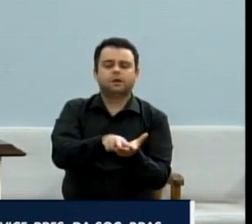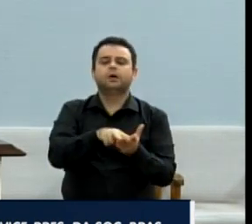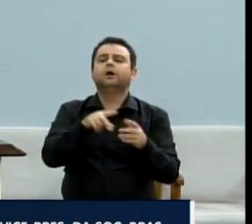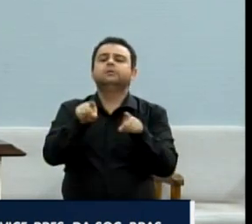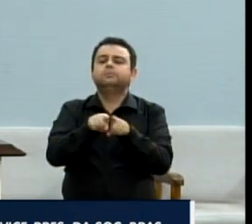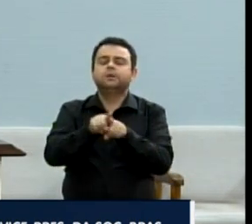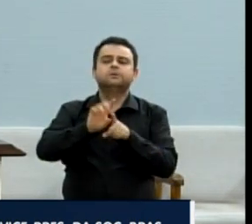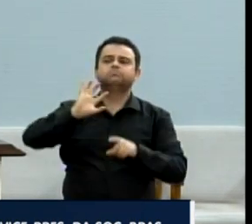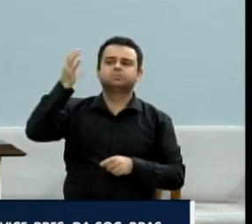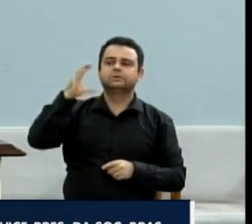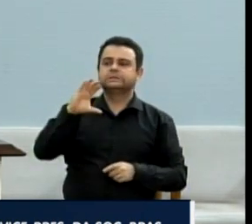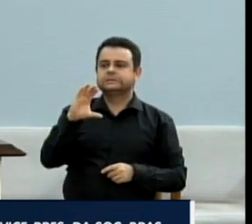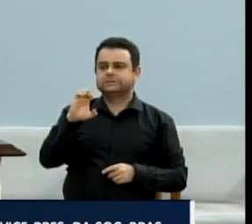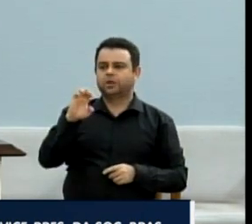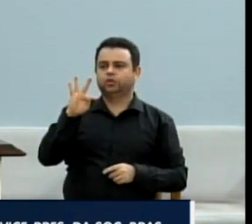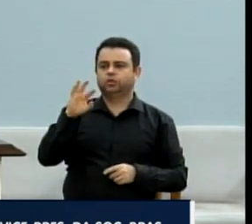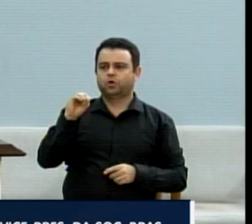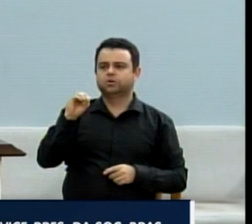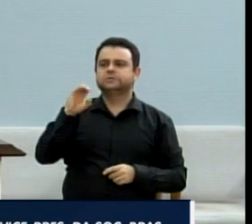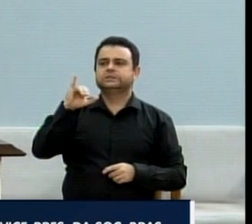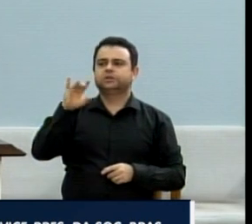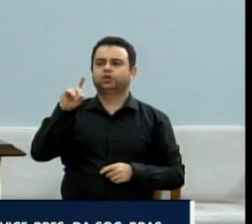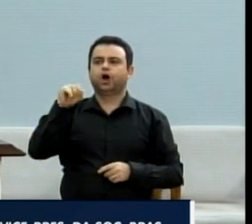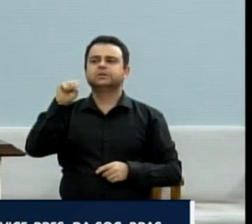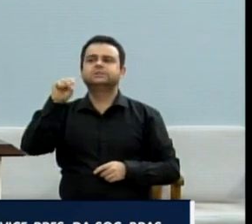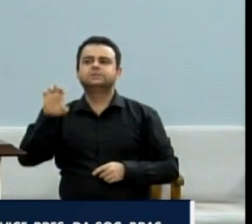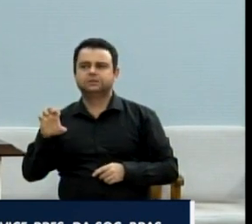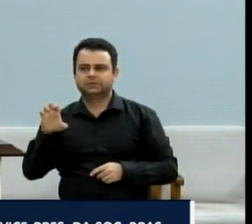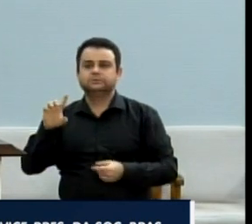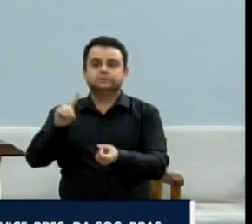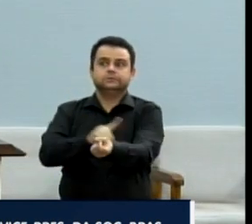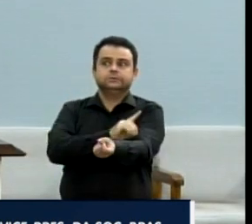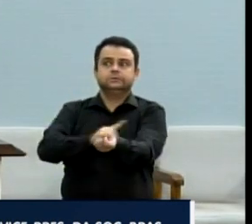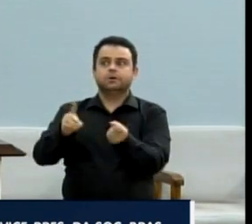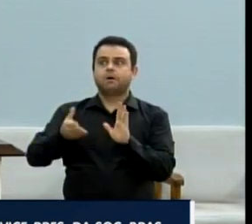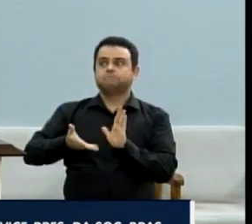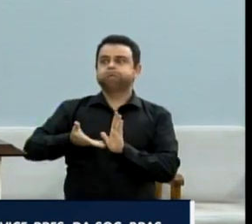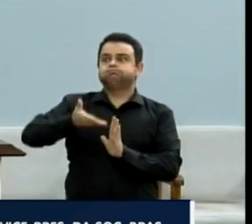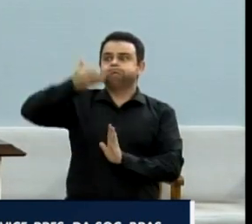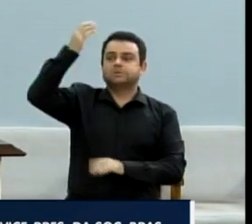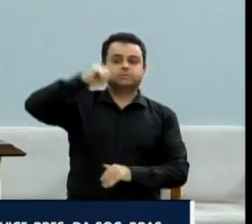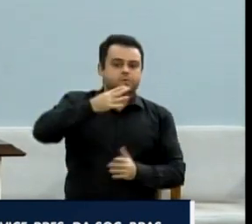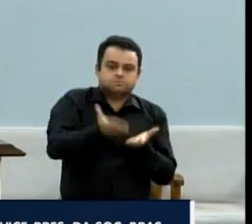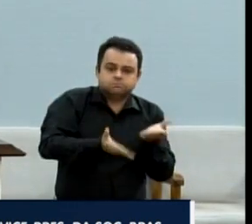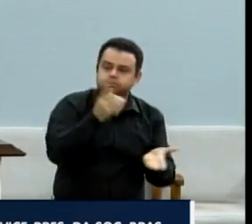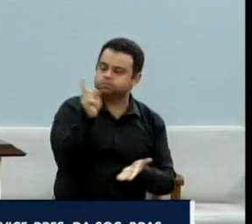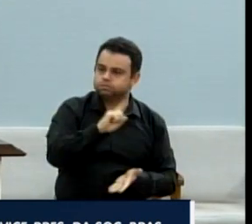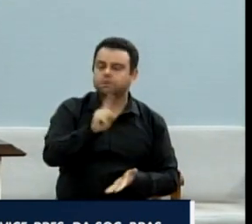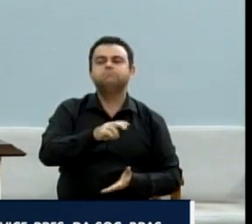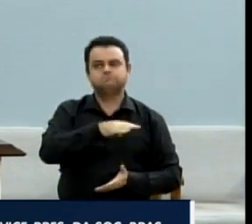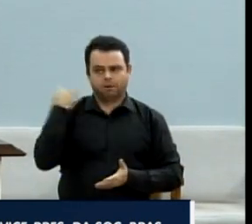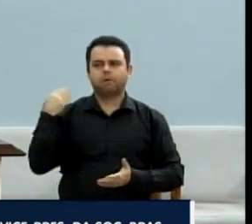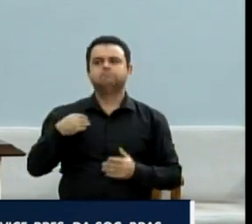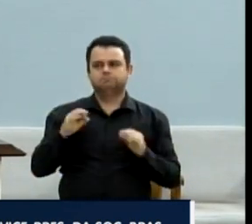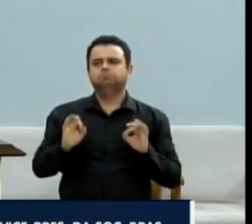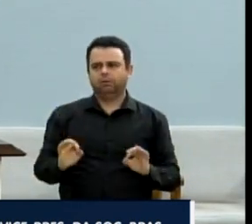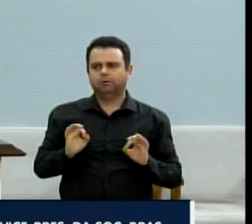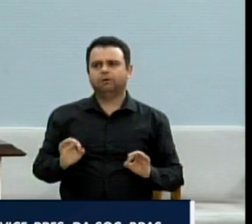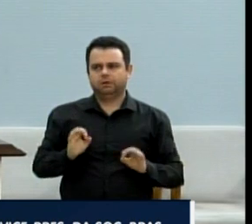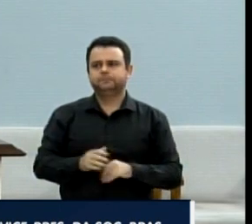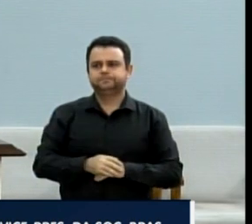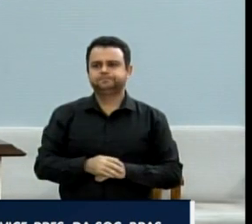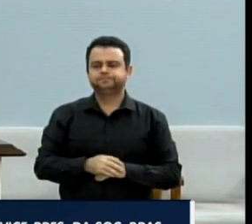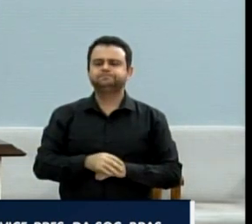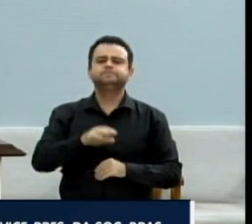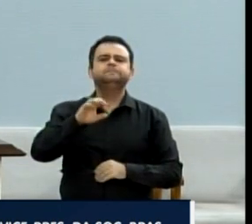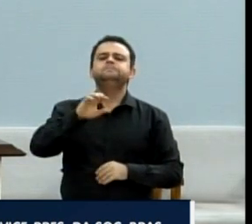cetoacidose diabética, que, se não reconhecida e não tratada, ela pode levar ao óbito. A não produção